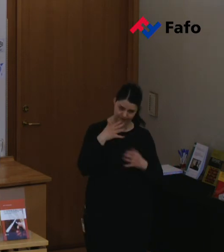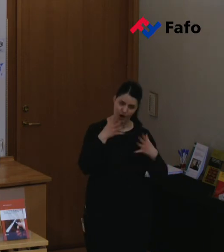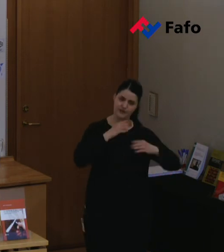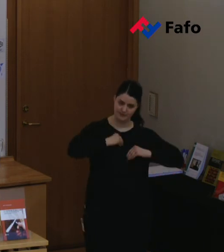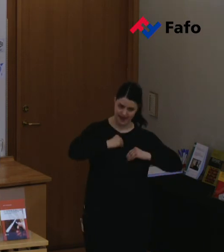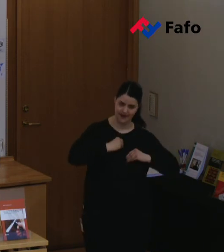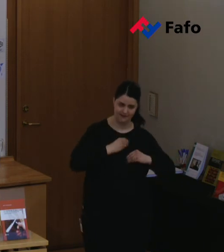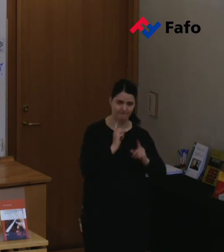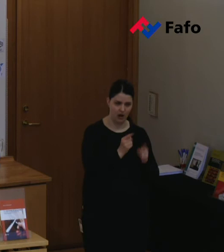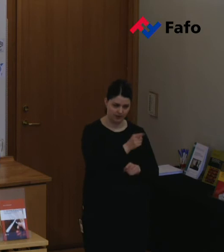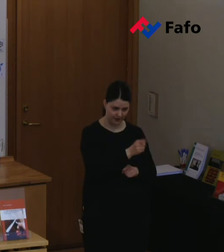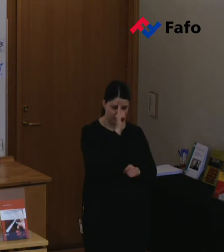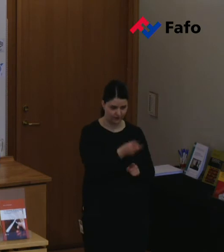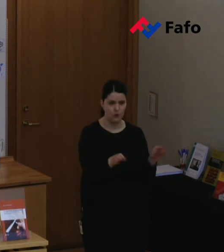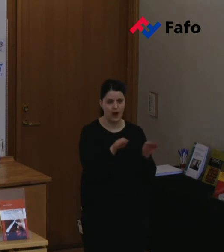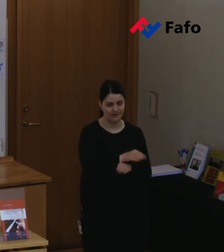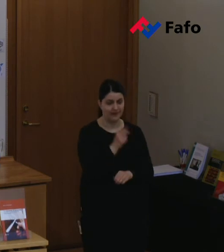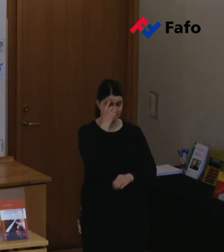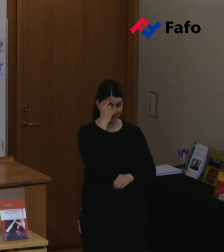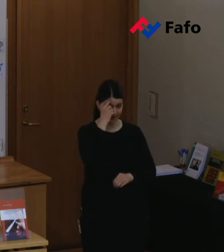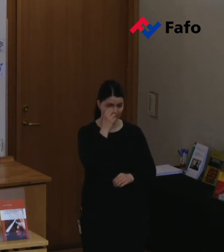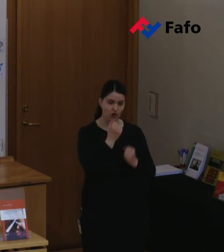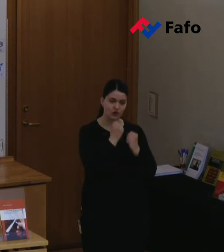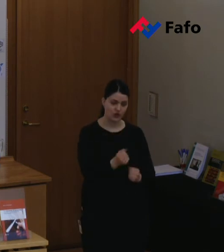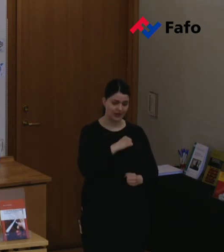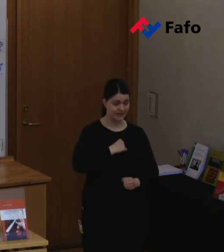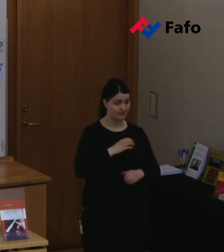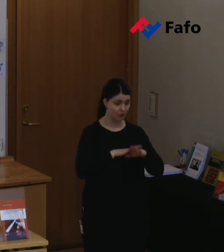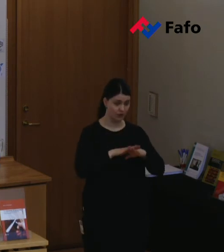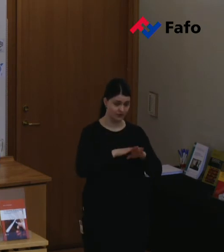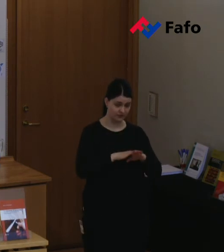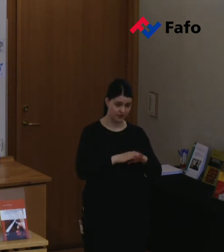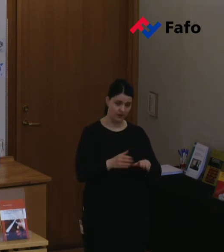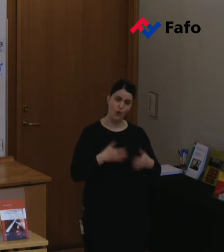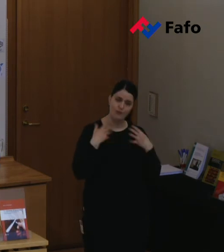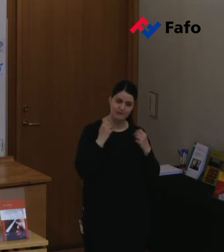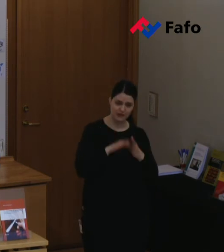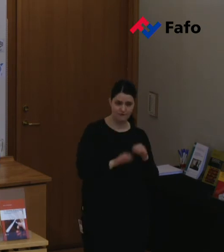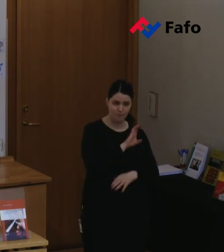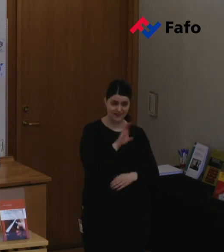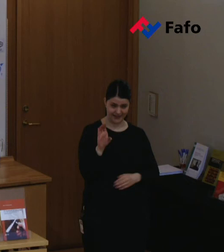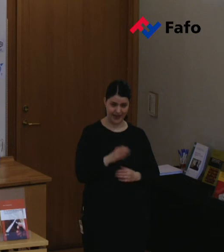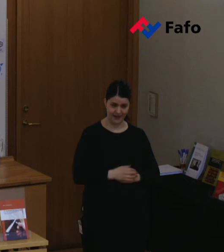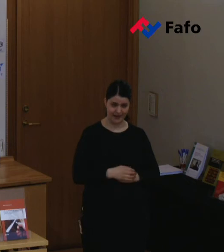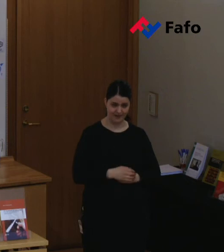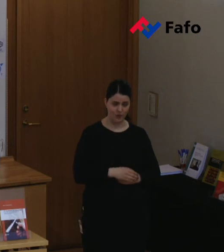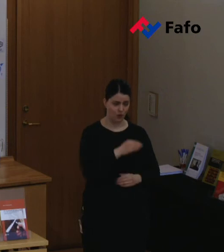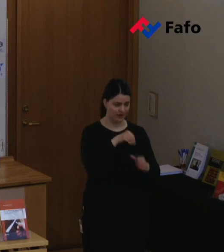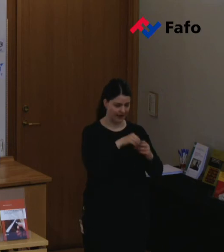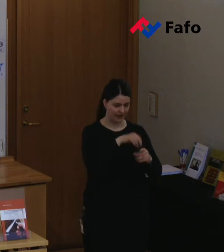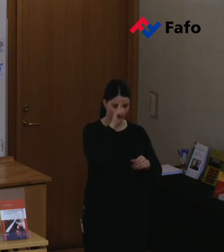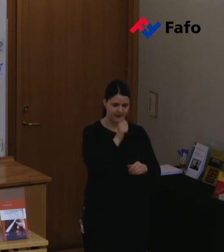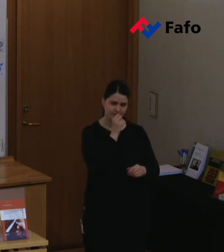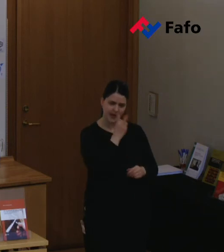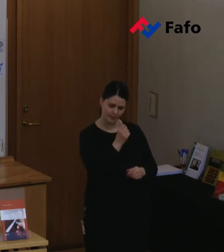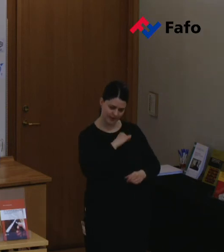endre mening. Styrke selvfølelsen og opplevelsen av å mestre, slik at deltakerne kan se på seg selv